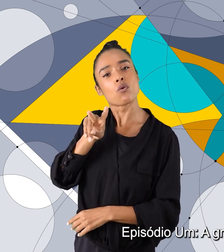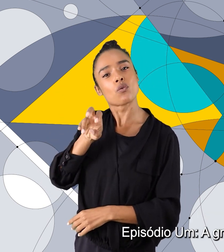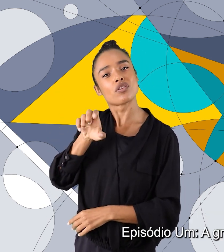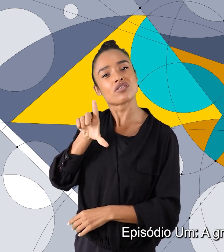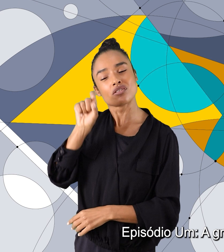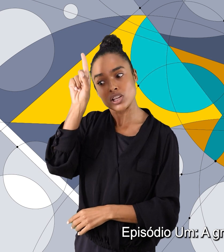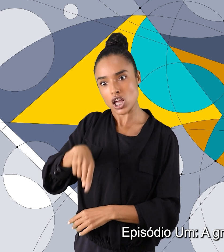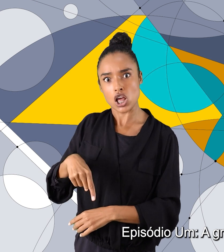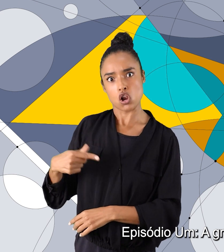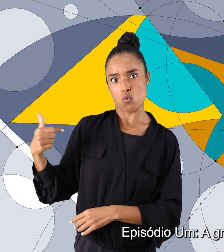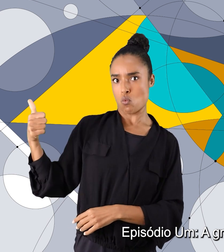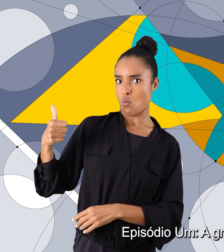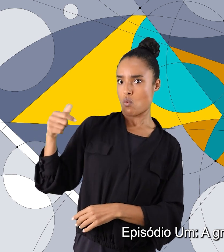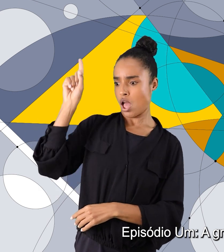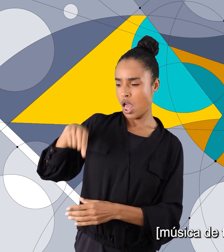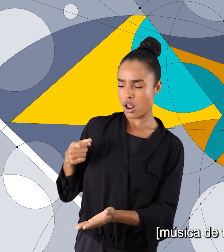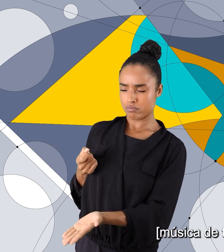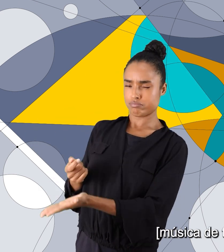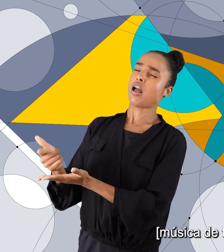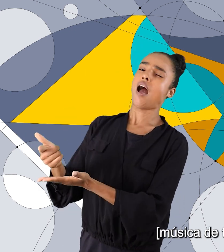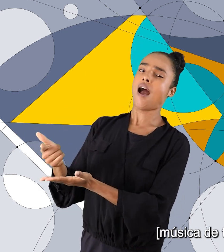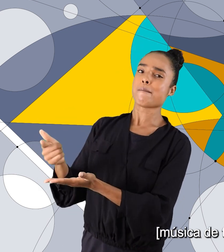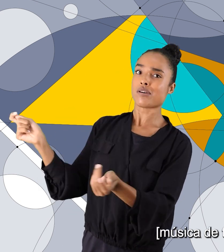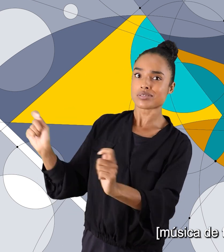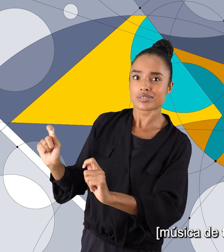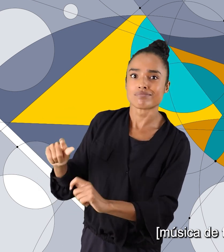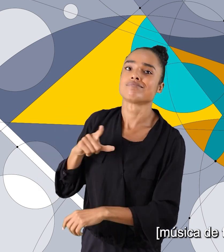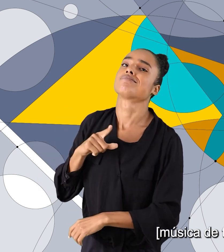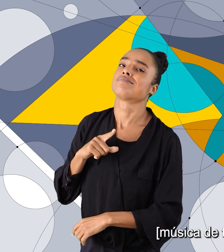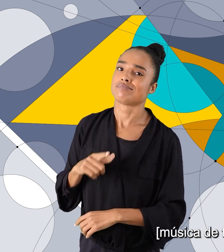Episódio 1, A Grande Aposta.